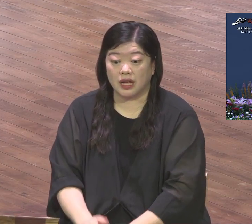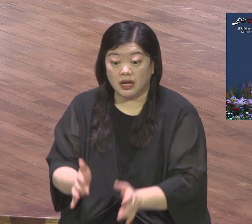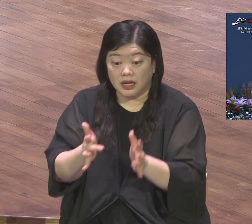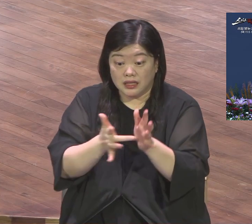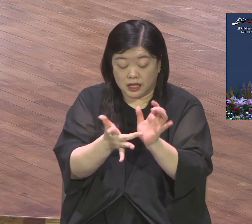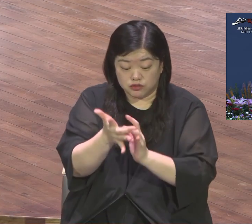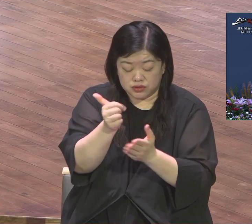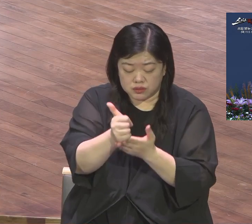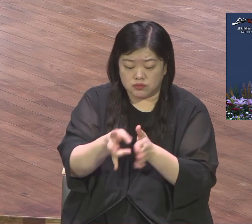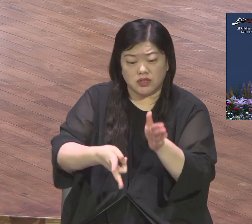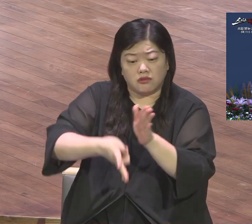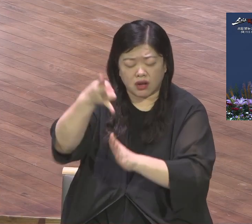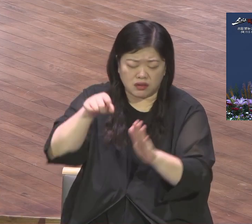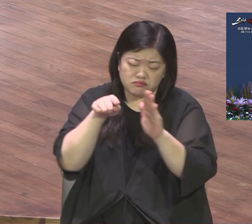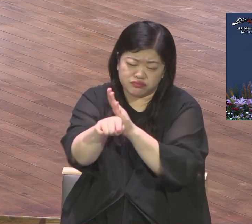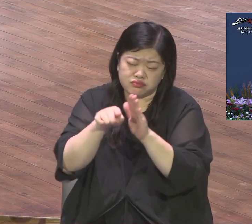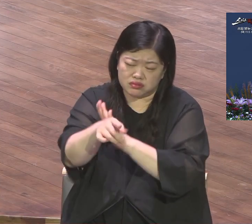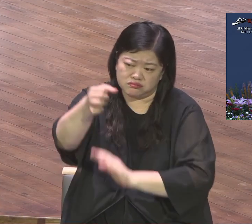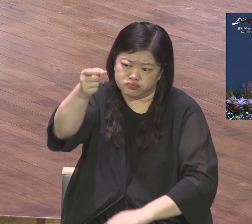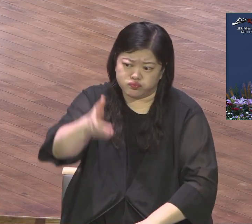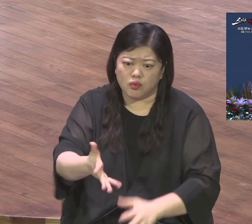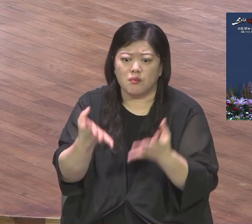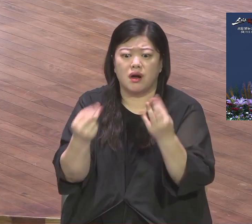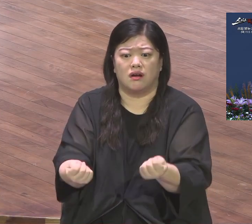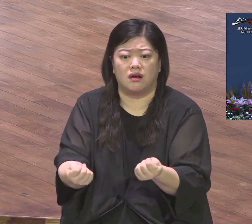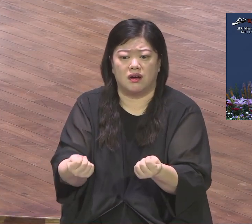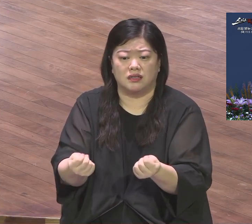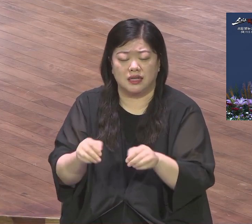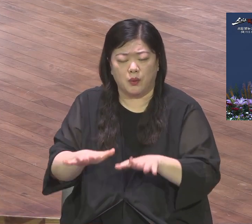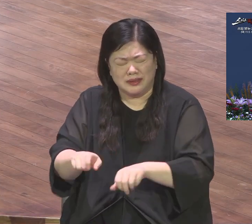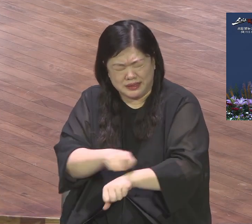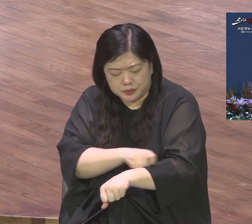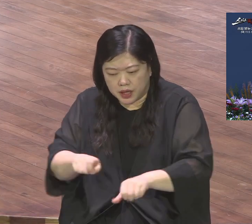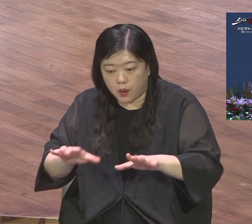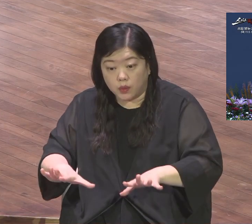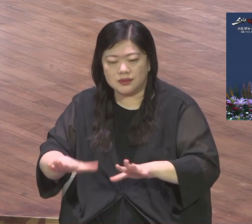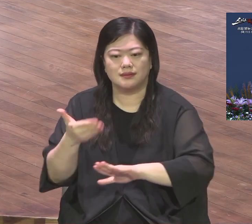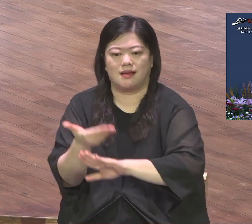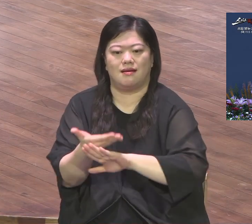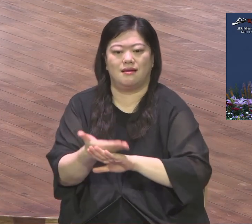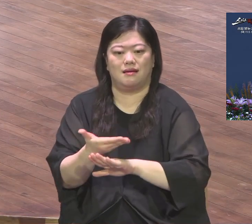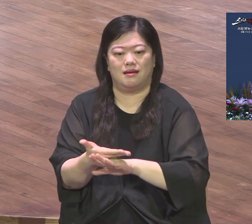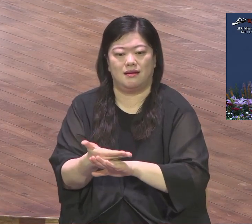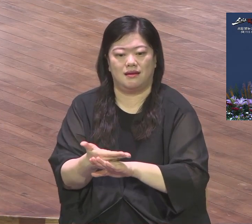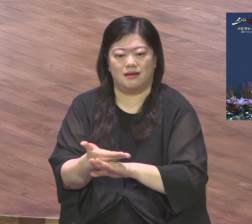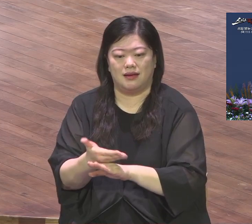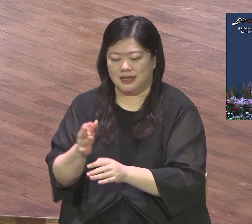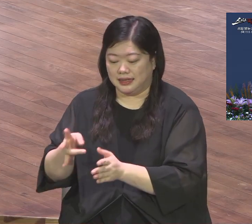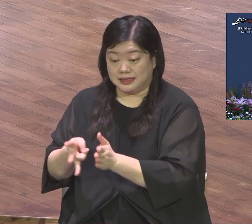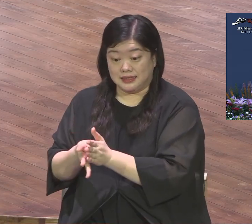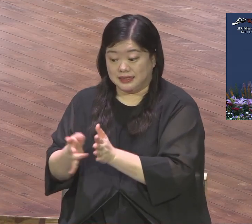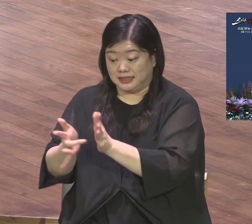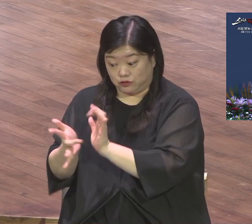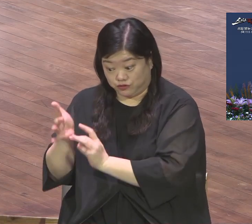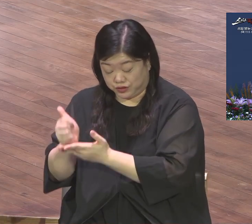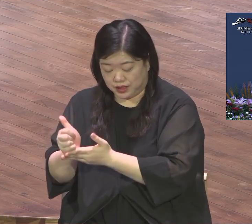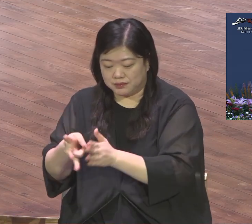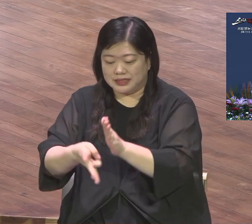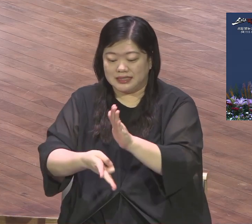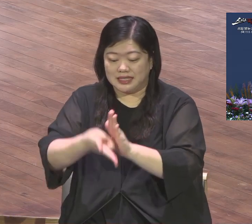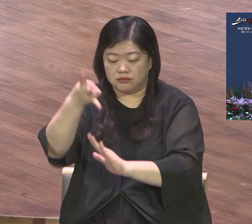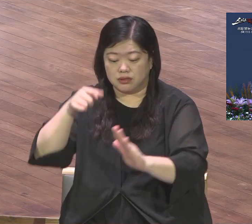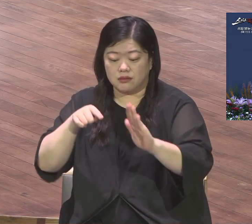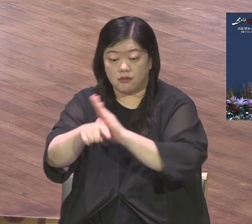적이 있습니다. 그런데 오늘 본문에는 예수님이 예루살렘 가시는